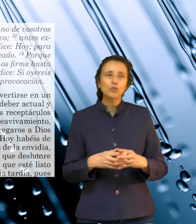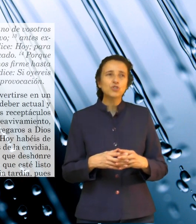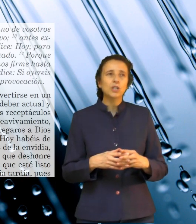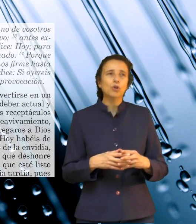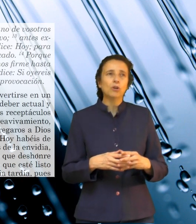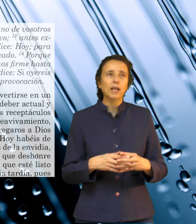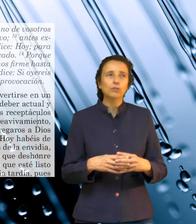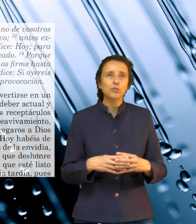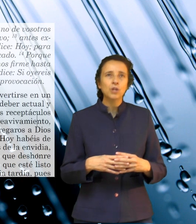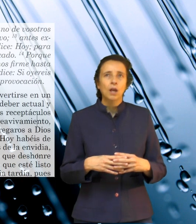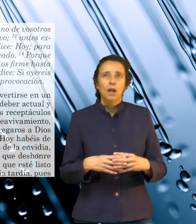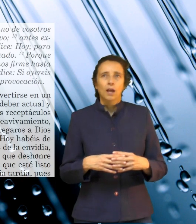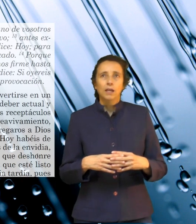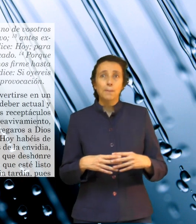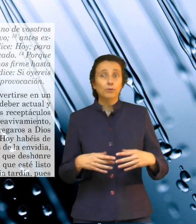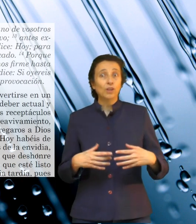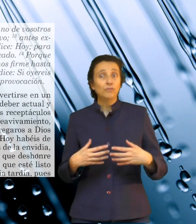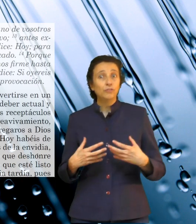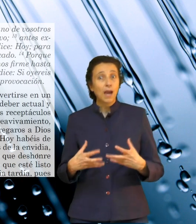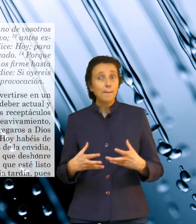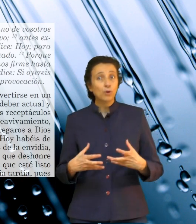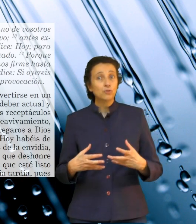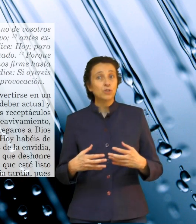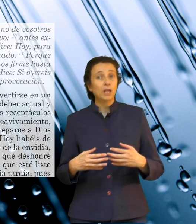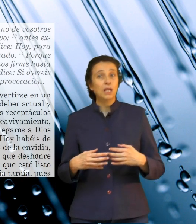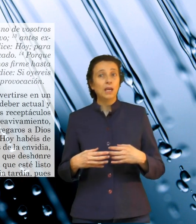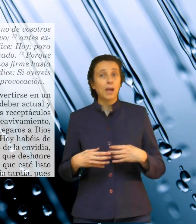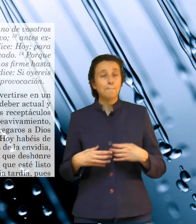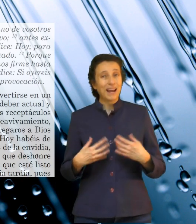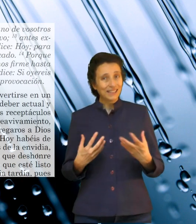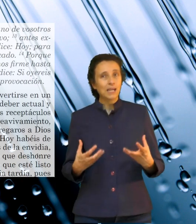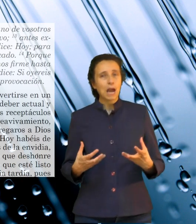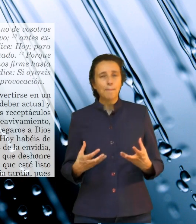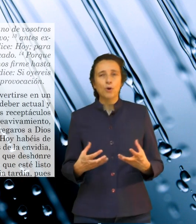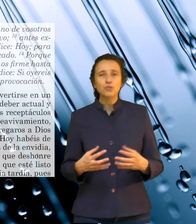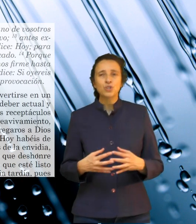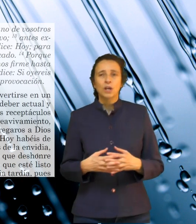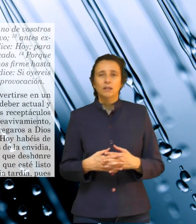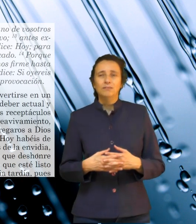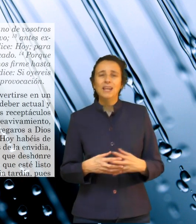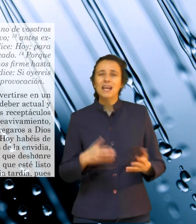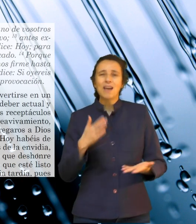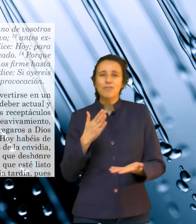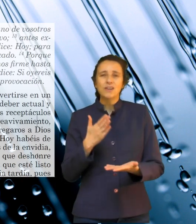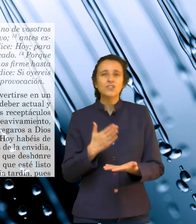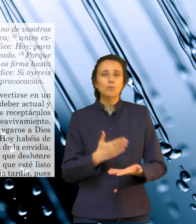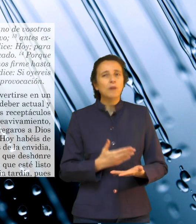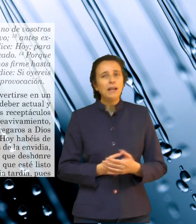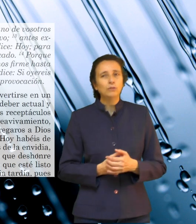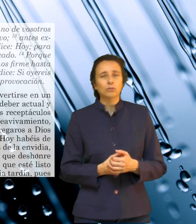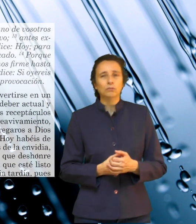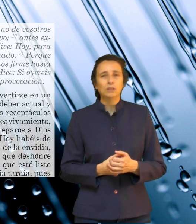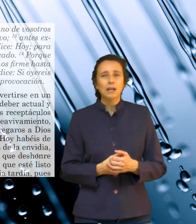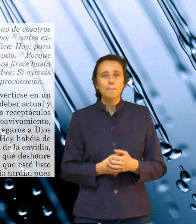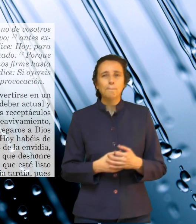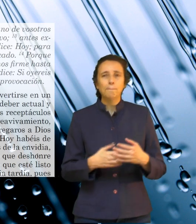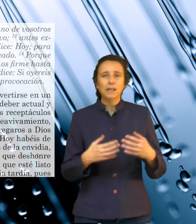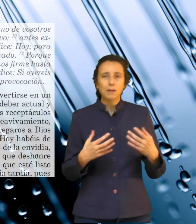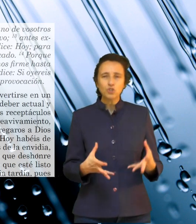hay hábitos incorrectos que potenciamos y que practicamos, tiene que hacerse un